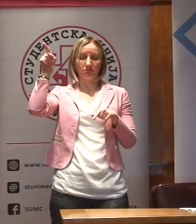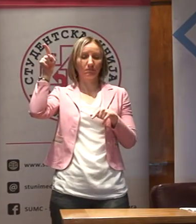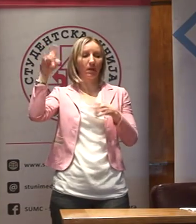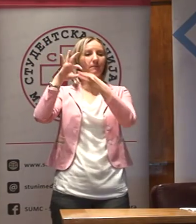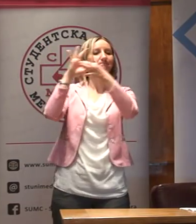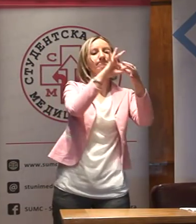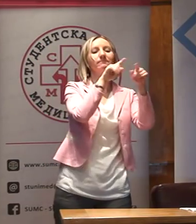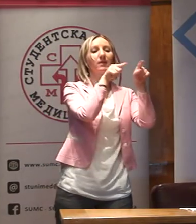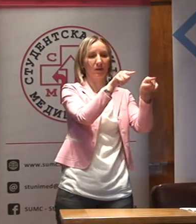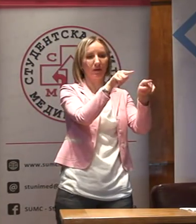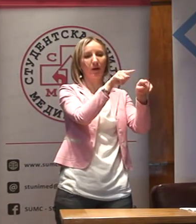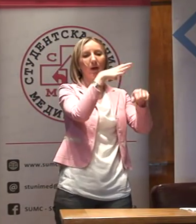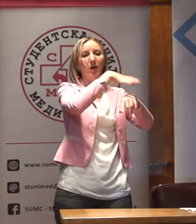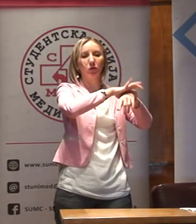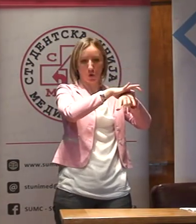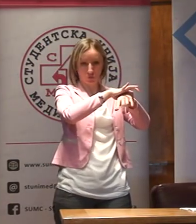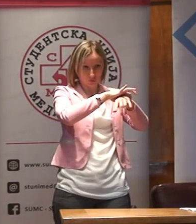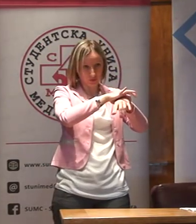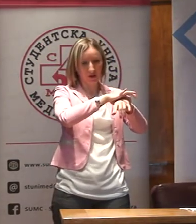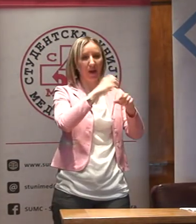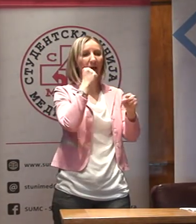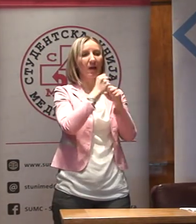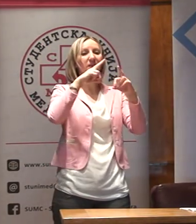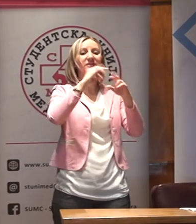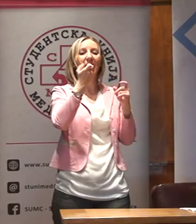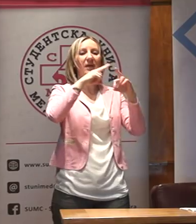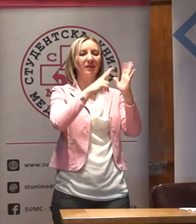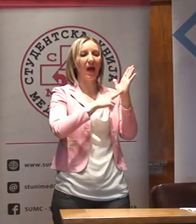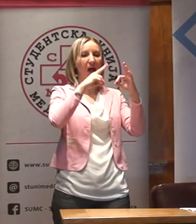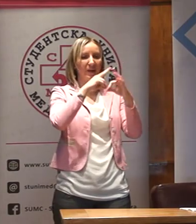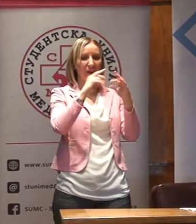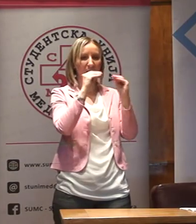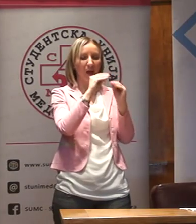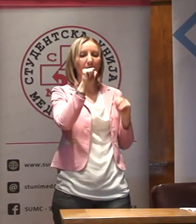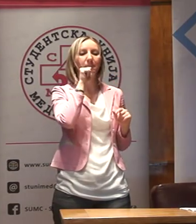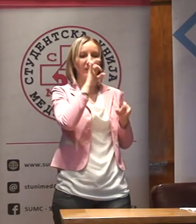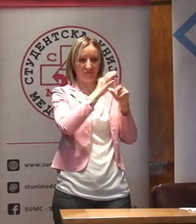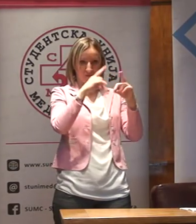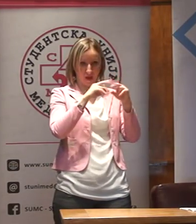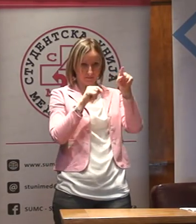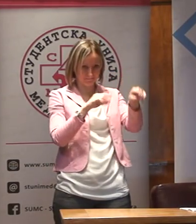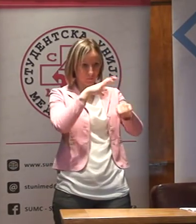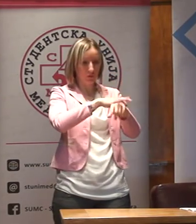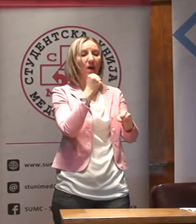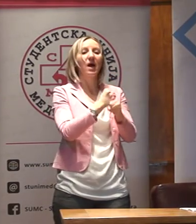da zapravo me uputio na doktorku Dajanu Brifu,